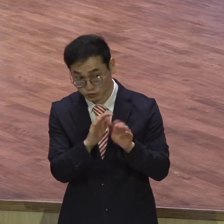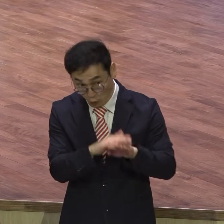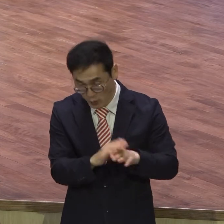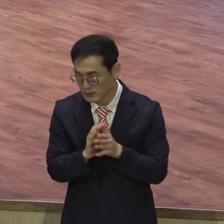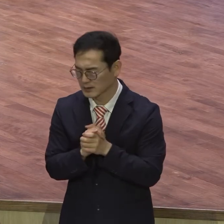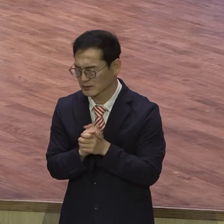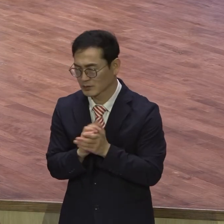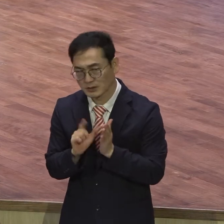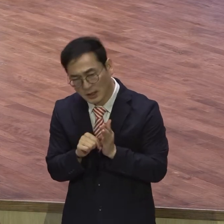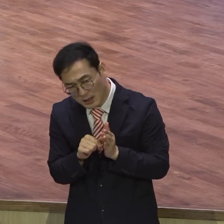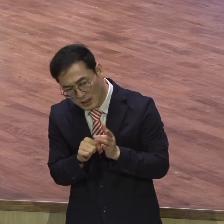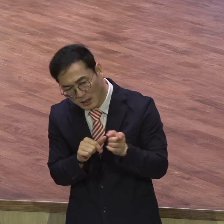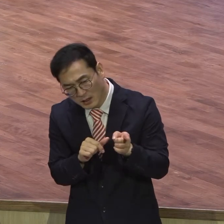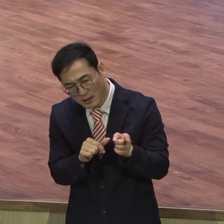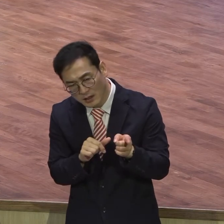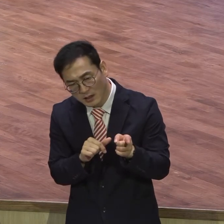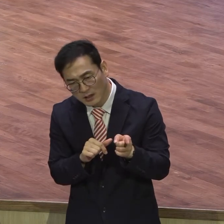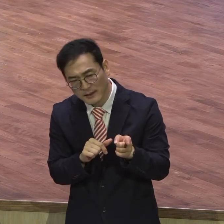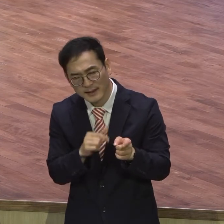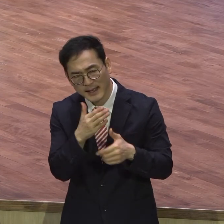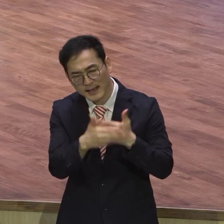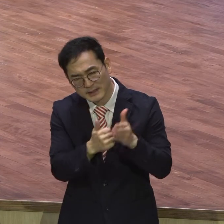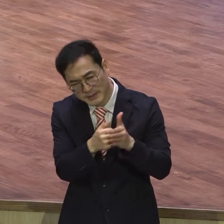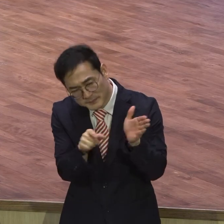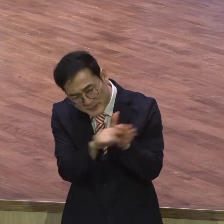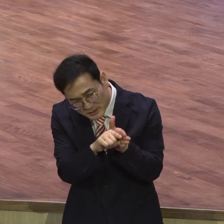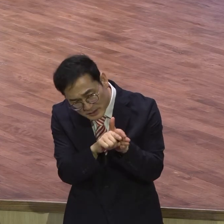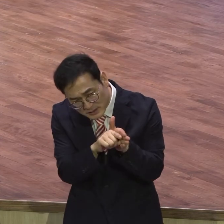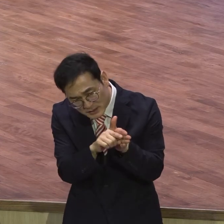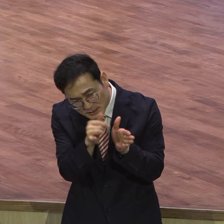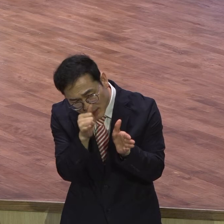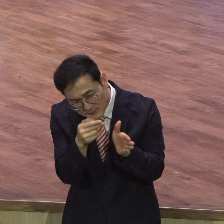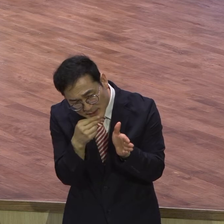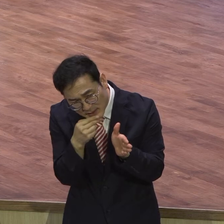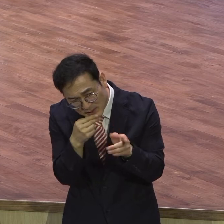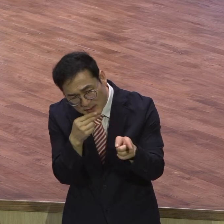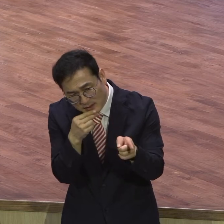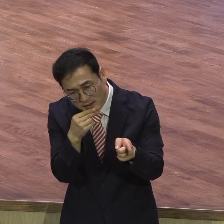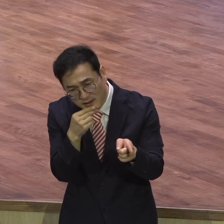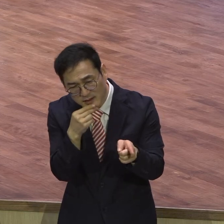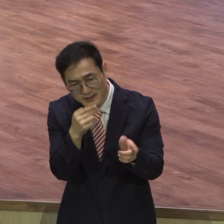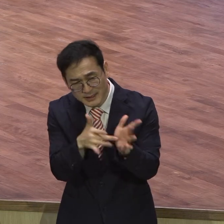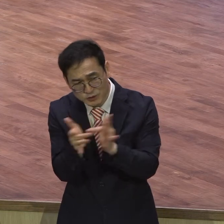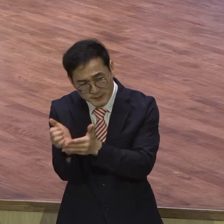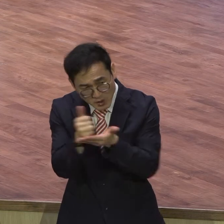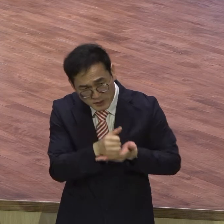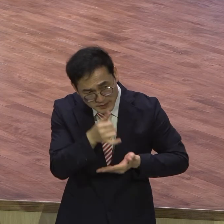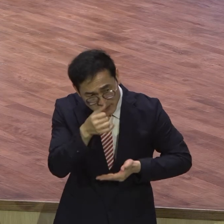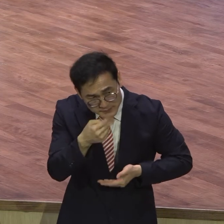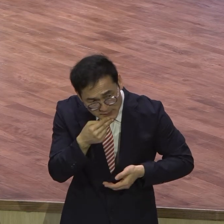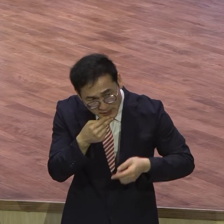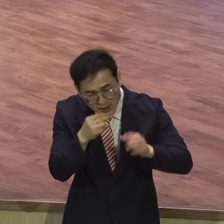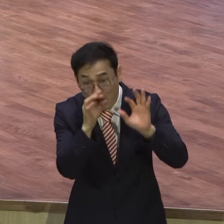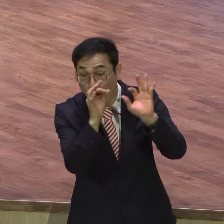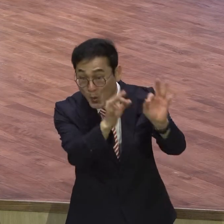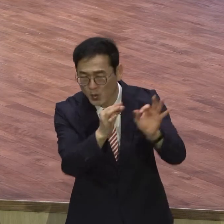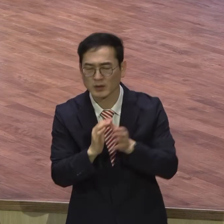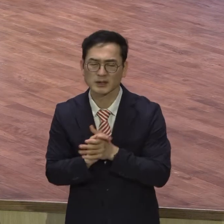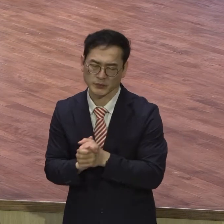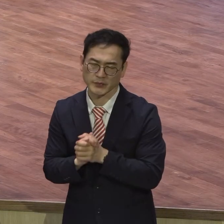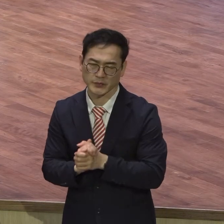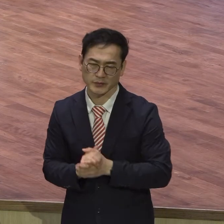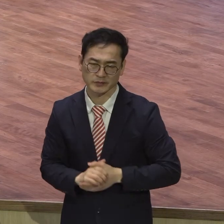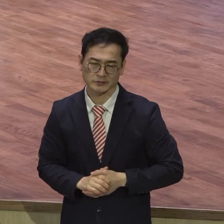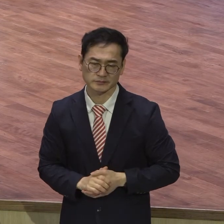예수를 믿나 안 믿나 영적으로 봐야 기도가 되지 영적으로 보면 불신자들 똑같은 수다 뜨는